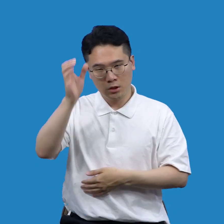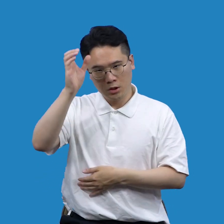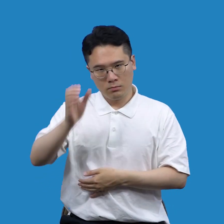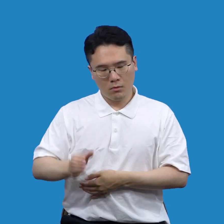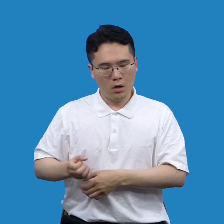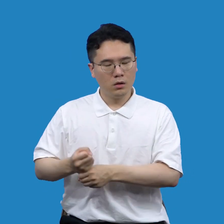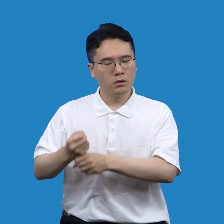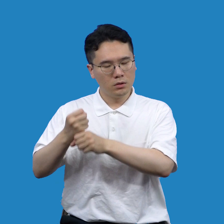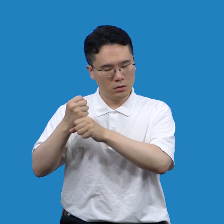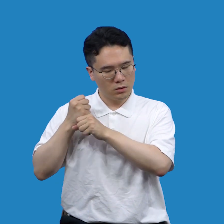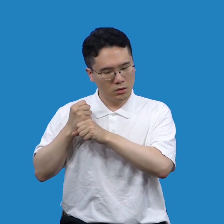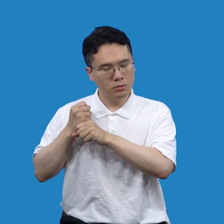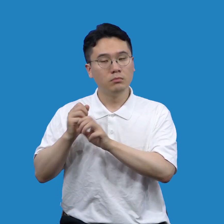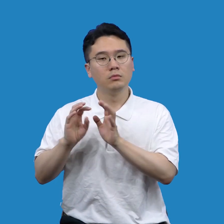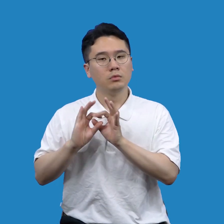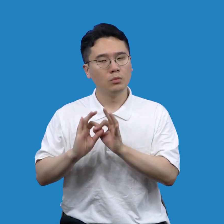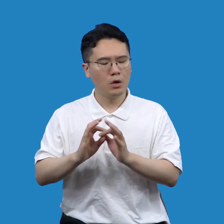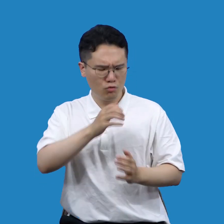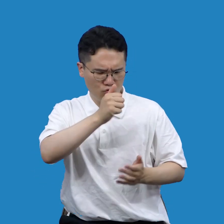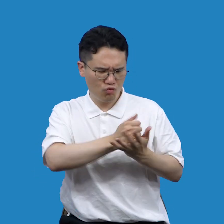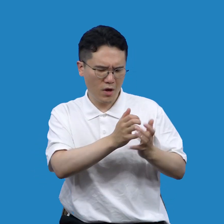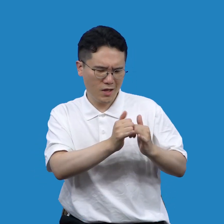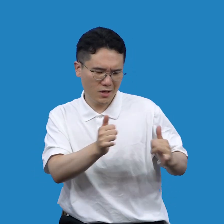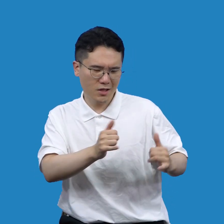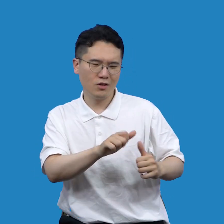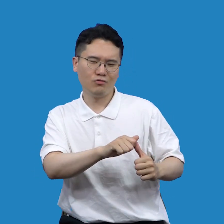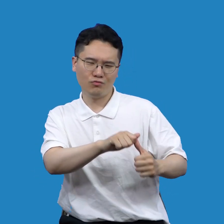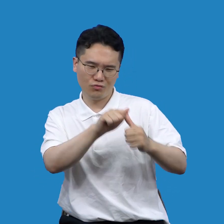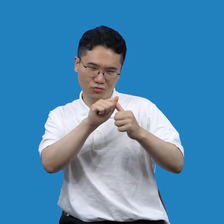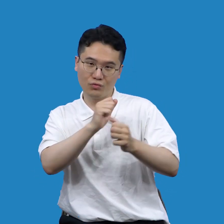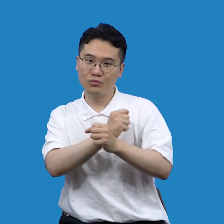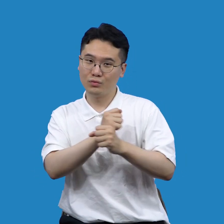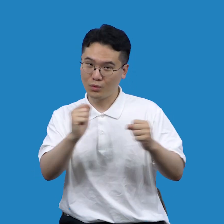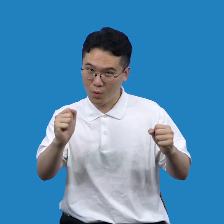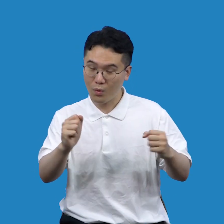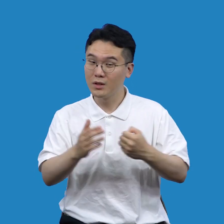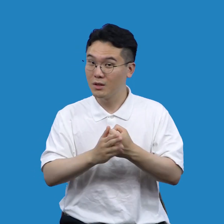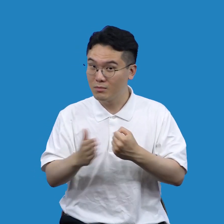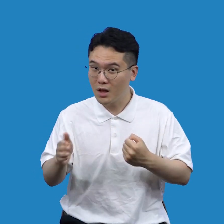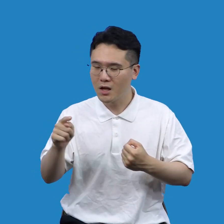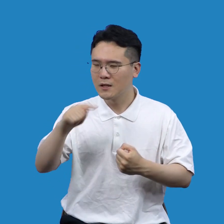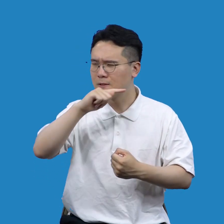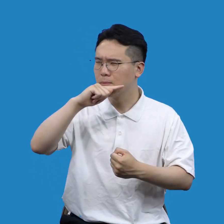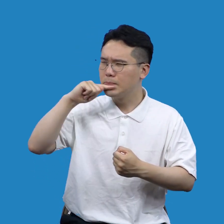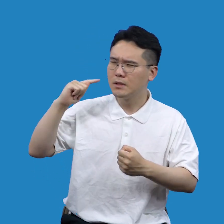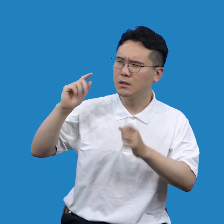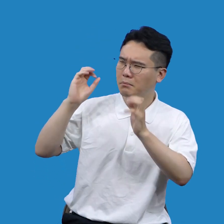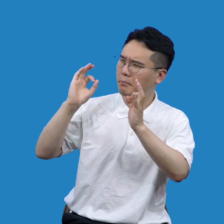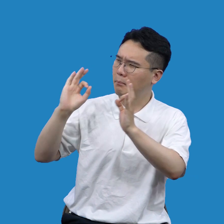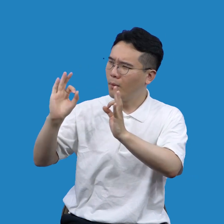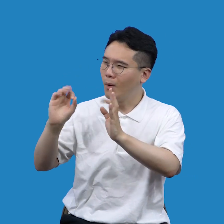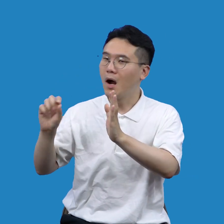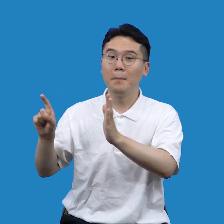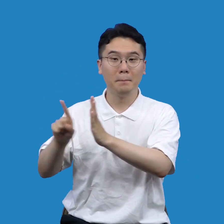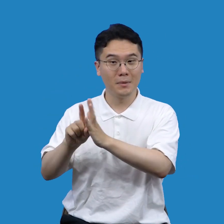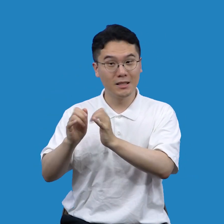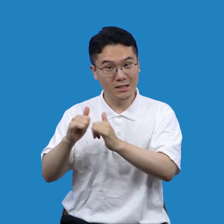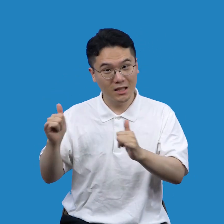죄인을 구속하셨으니 그 피를 보고 믿는 자는 주님의 진노